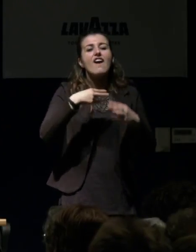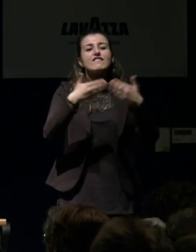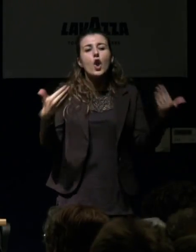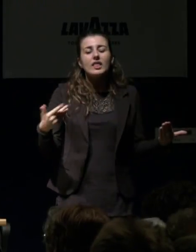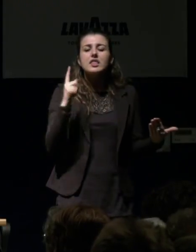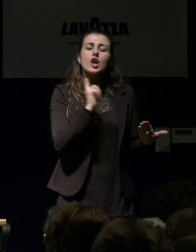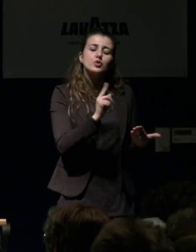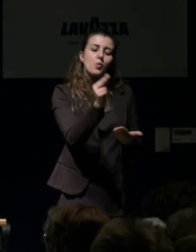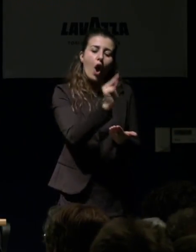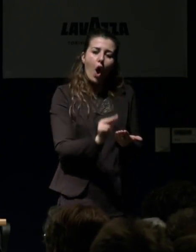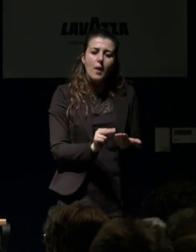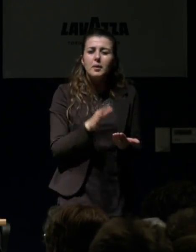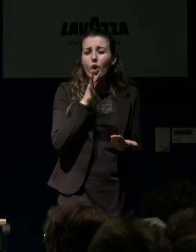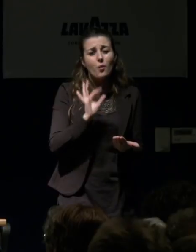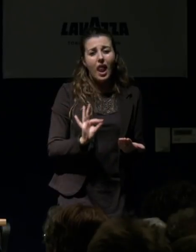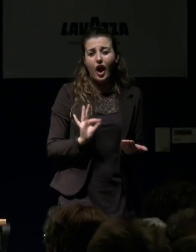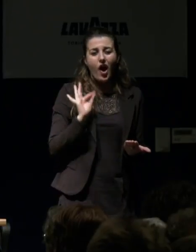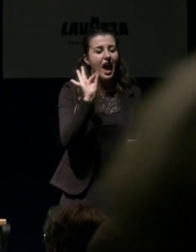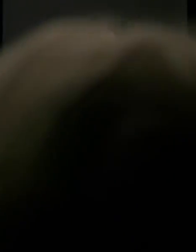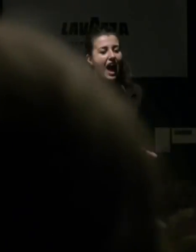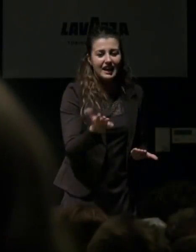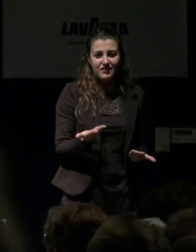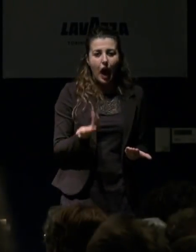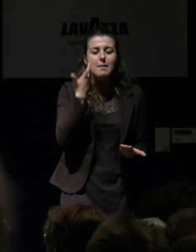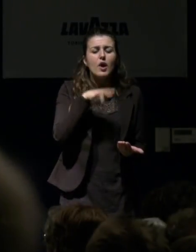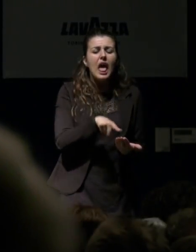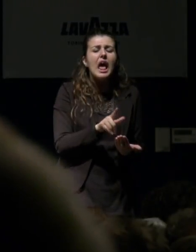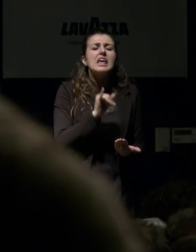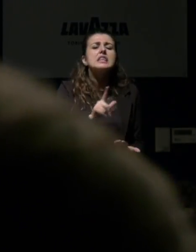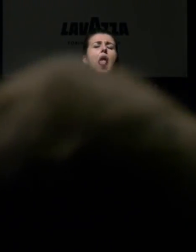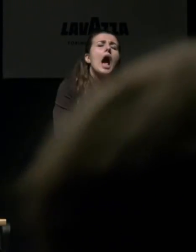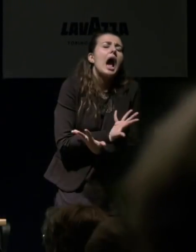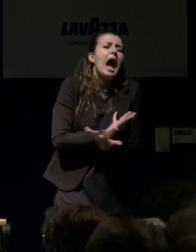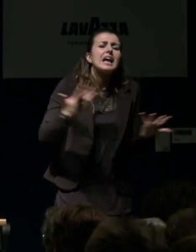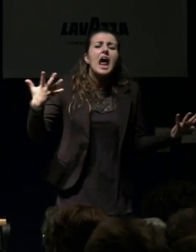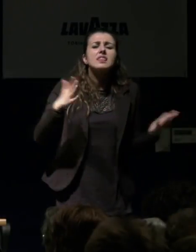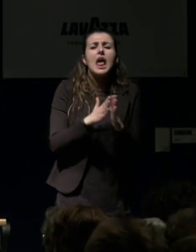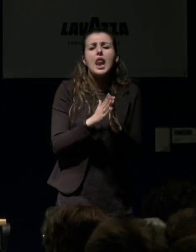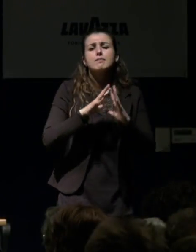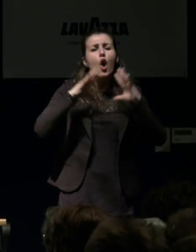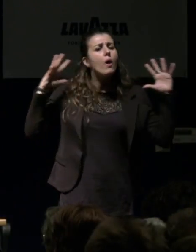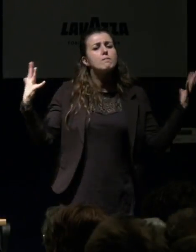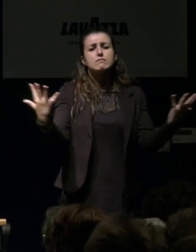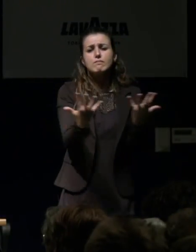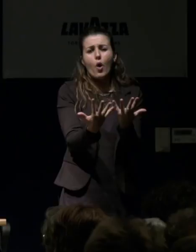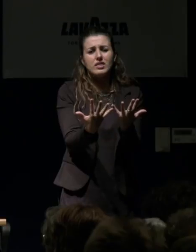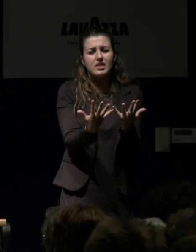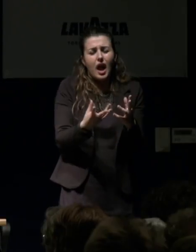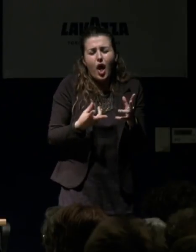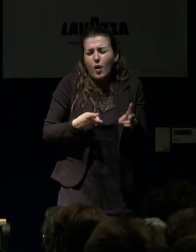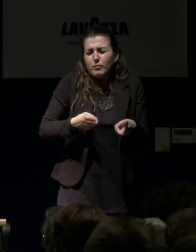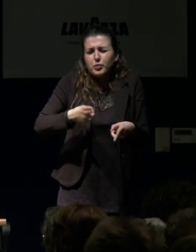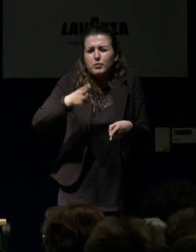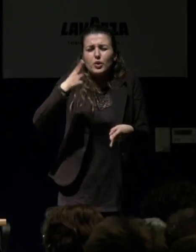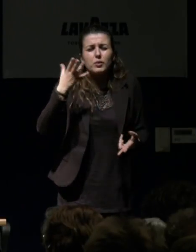ancora inarrivabile il grande libro mondiale su sul più grande fenomeno del